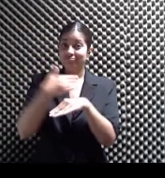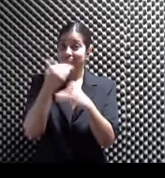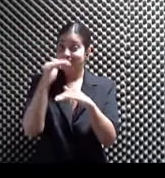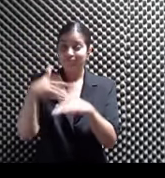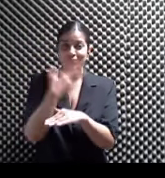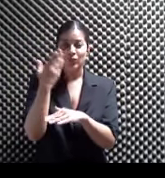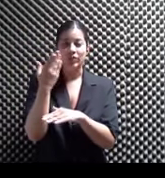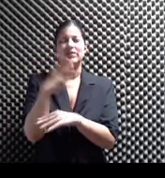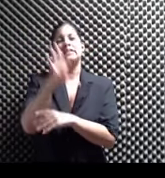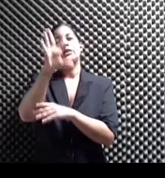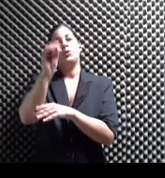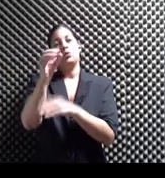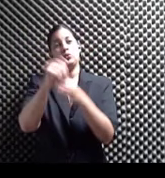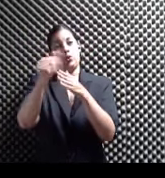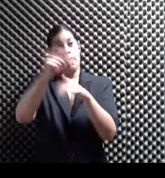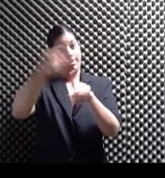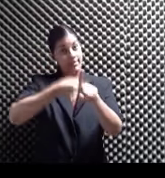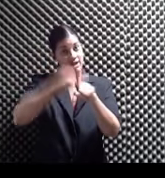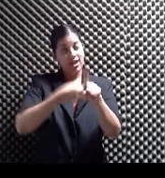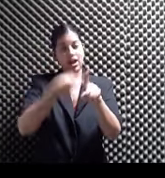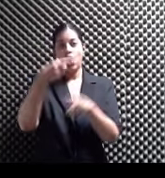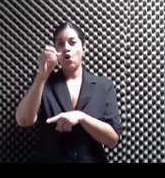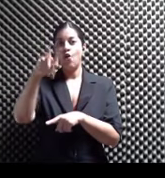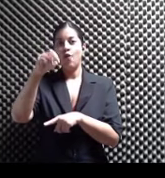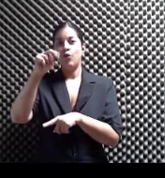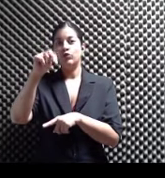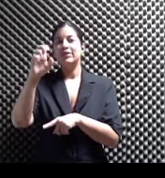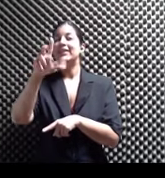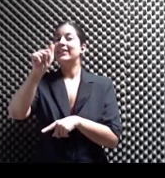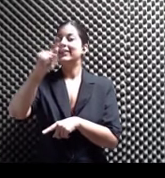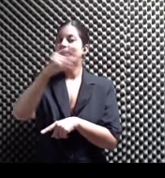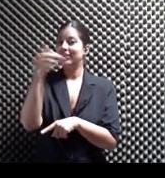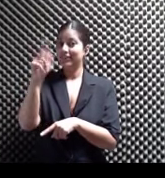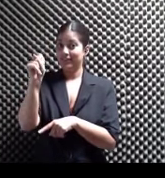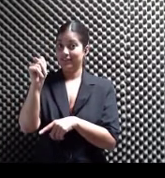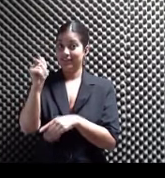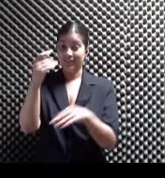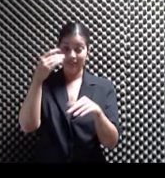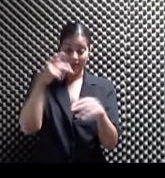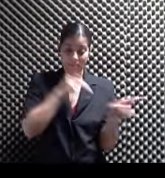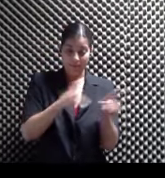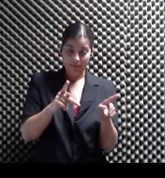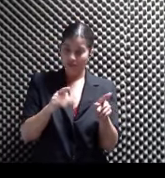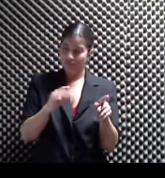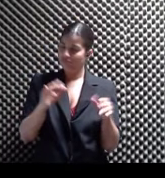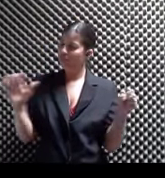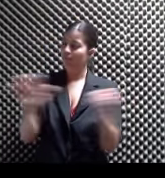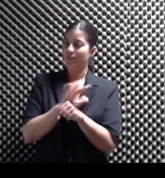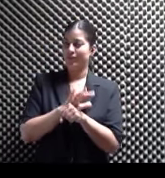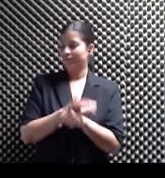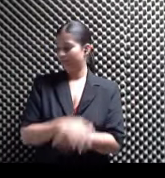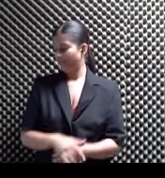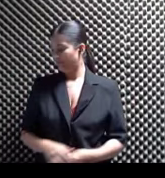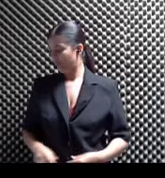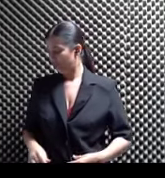por solo $50 al mes. GoFund de AT&T, el plan ilimitado y sin contrato más completo. Detalle.